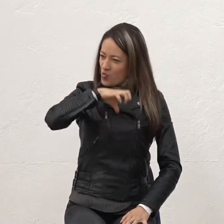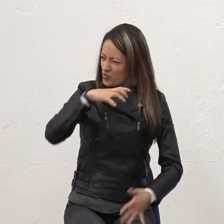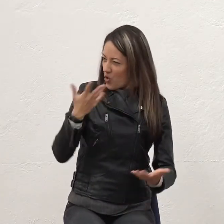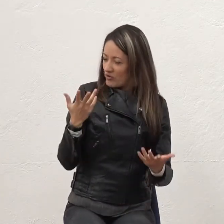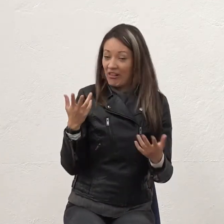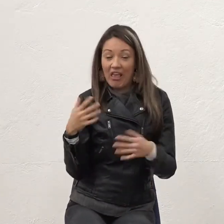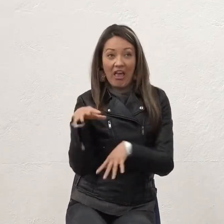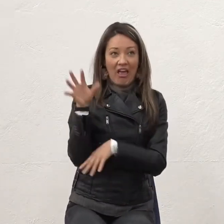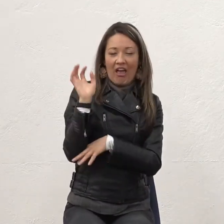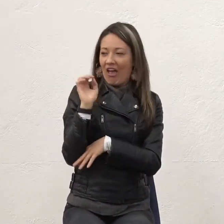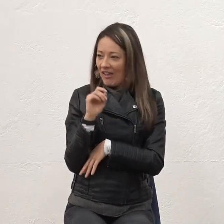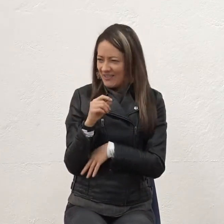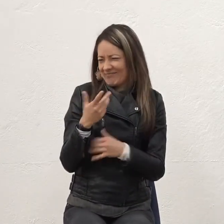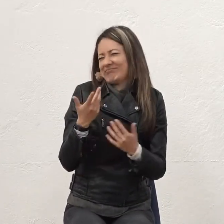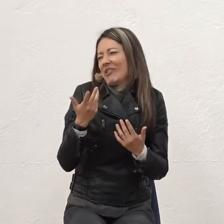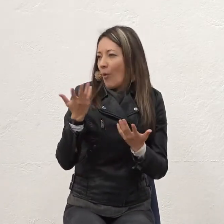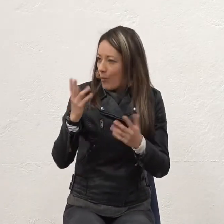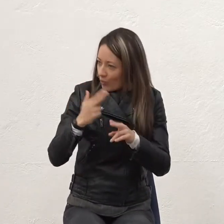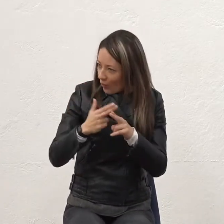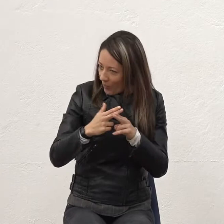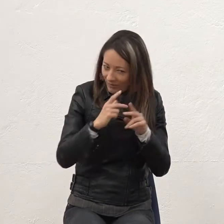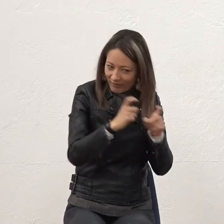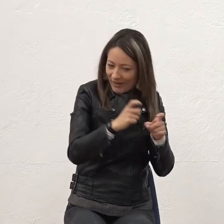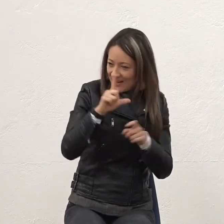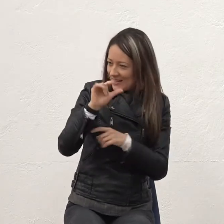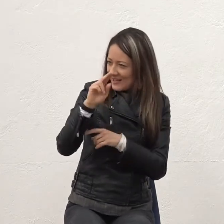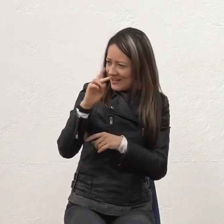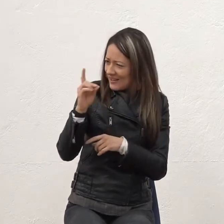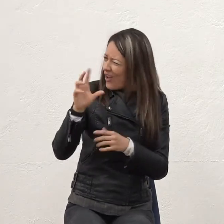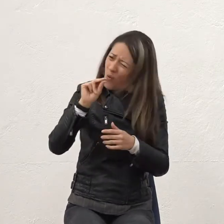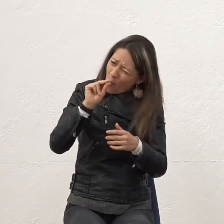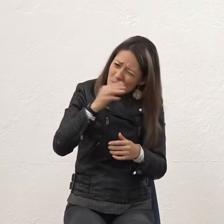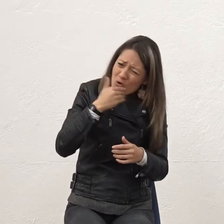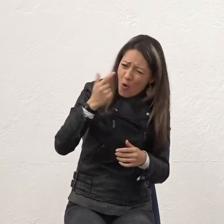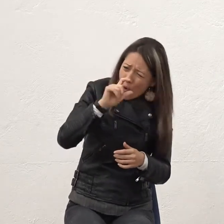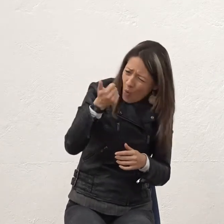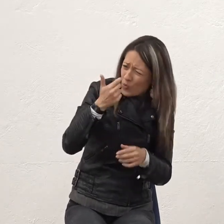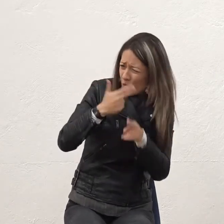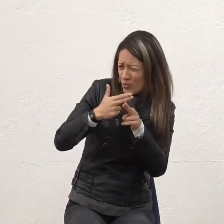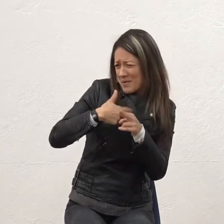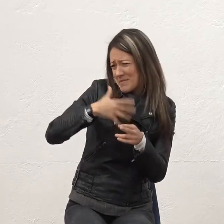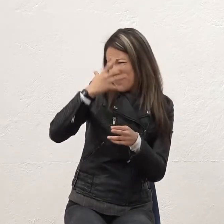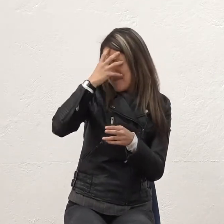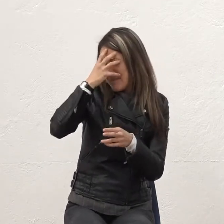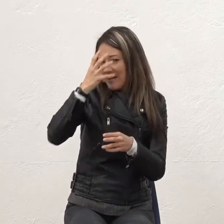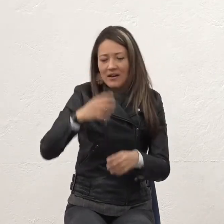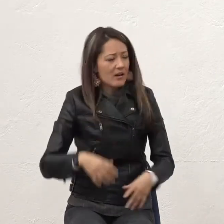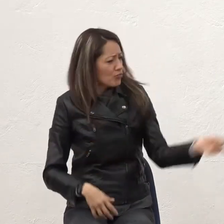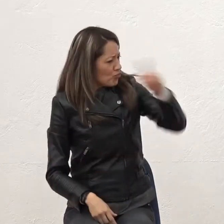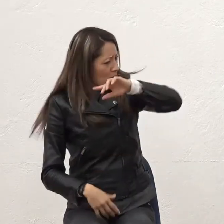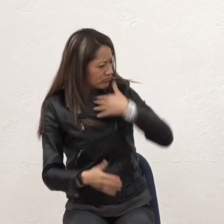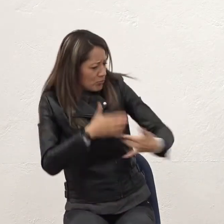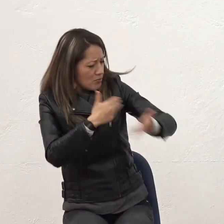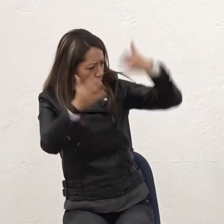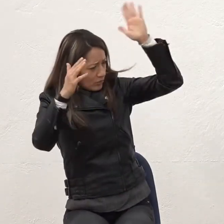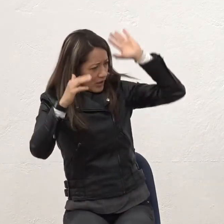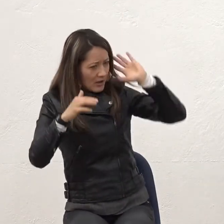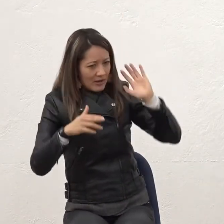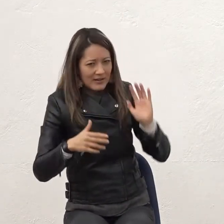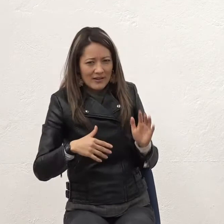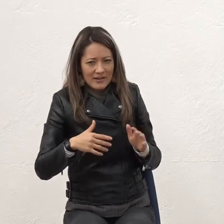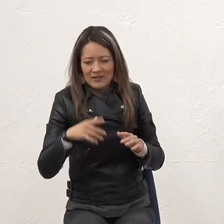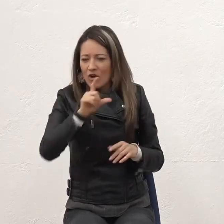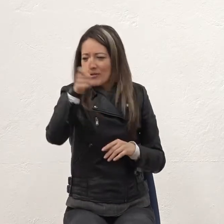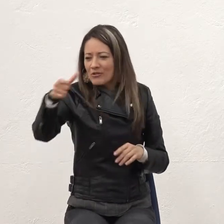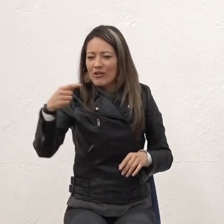somos creídos. ¿Cómo le vamos a poner a la niña Linda? No, busquemos otro nombre, a mí me da pena. Digo, a mí que me interesa lo que